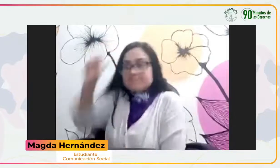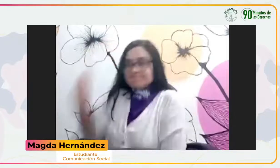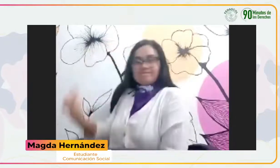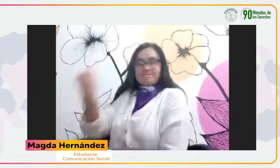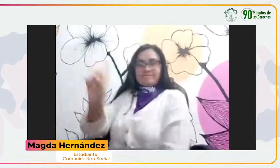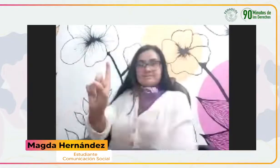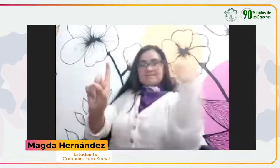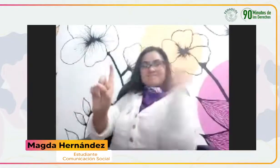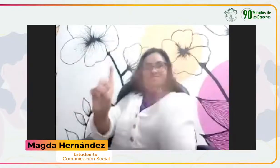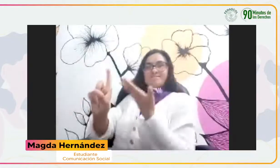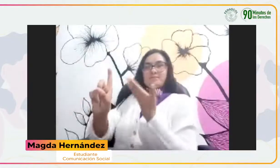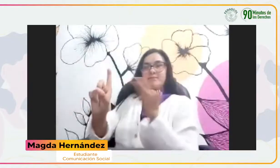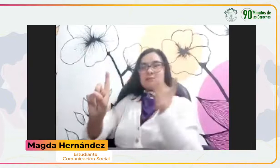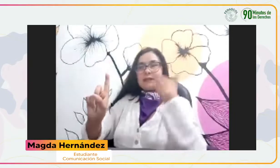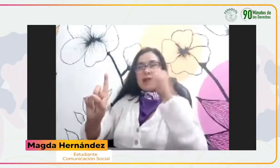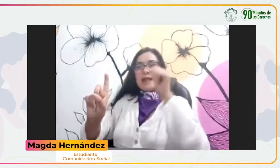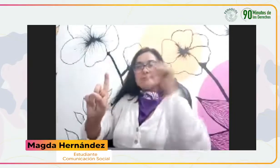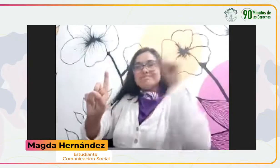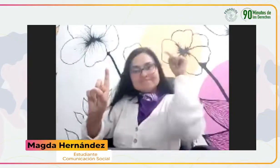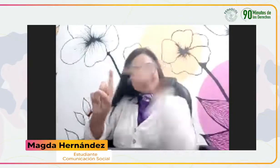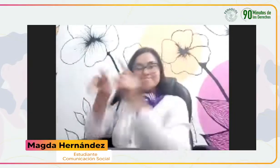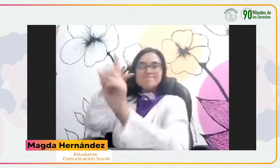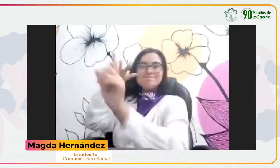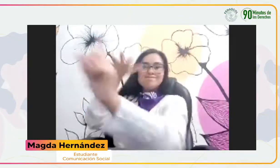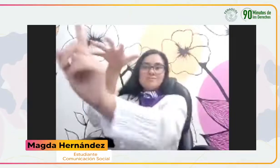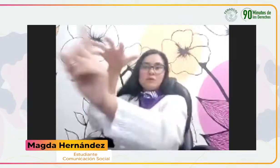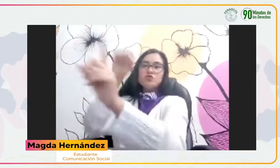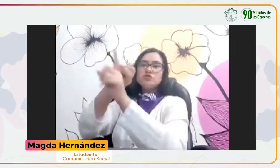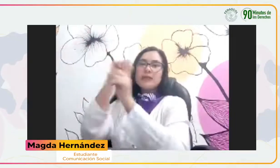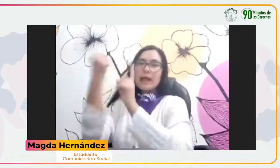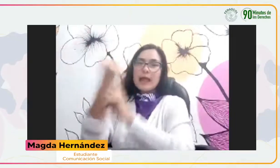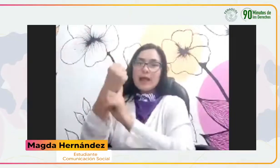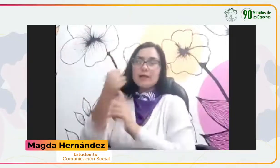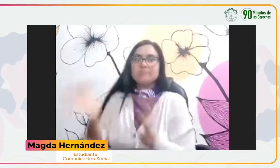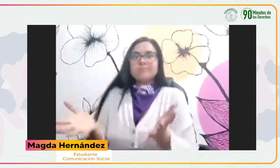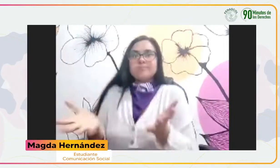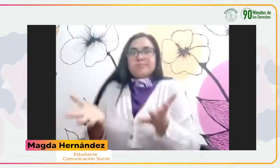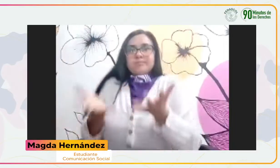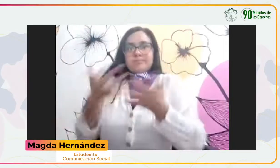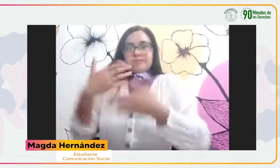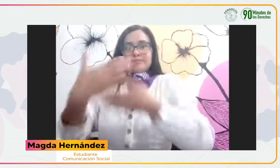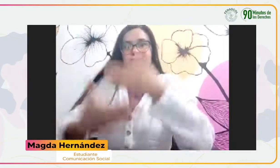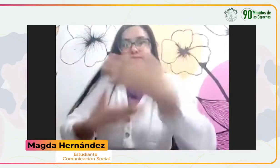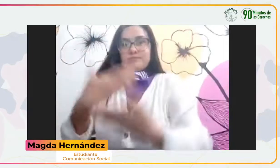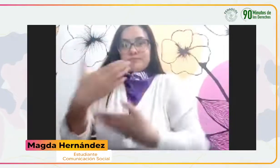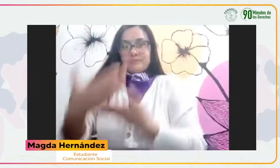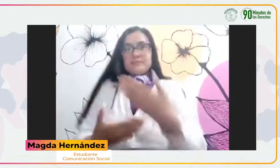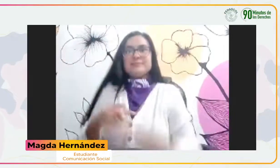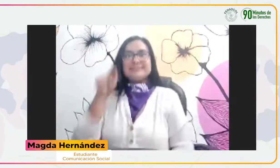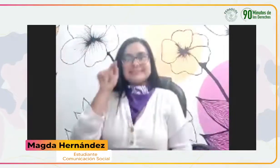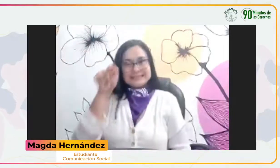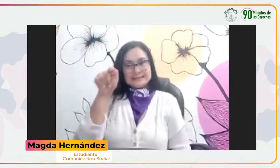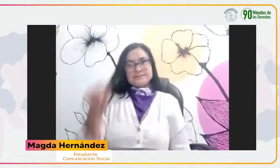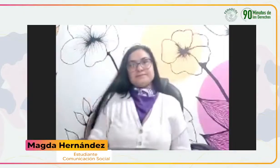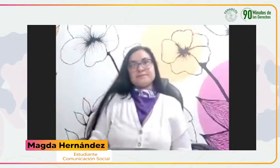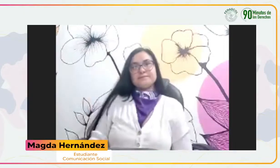mano y recordemos a estas mujeres que han generado incidencia social y